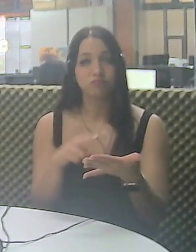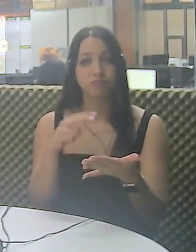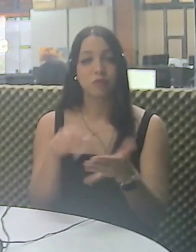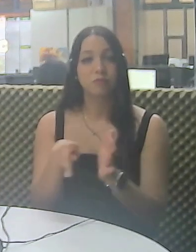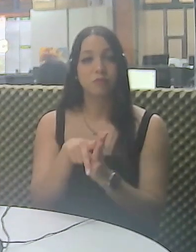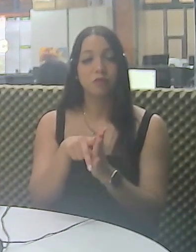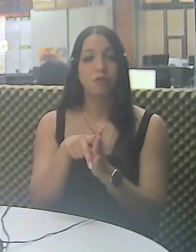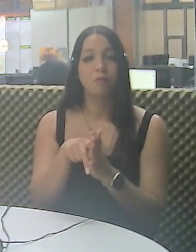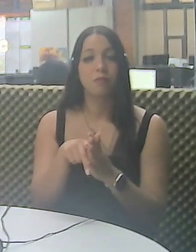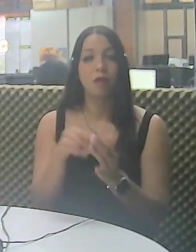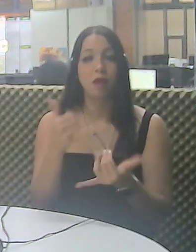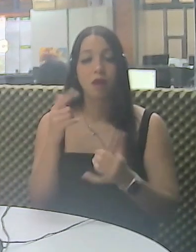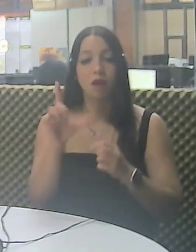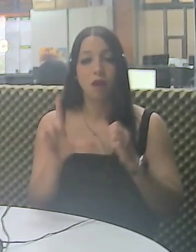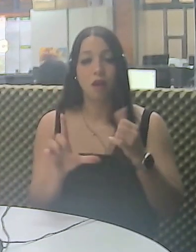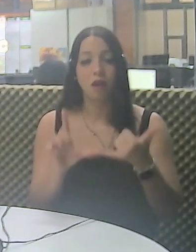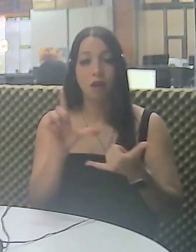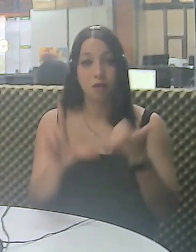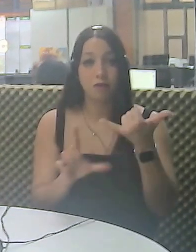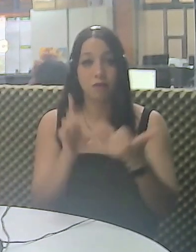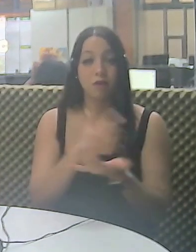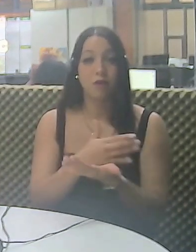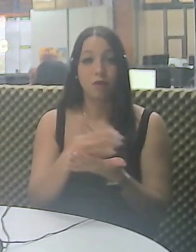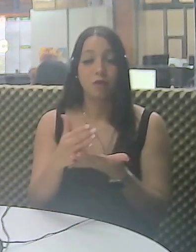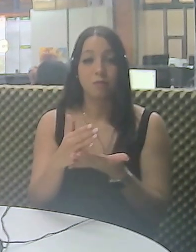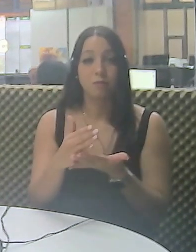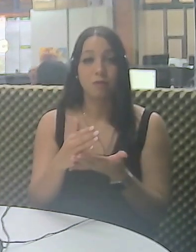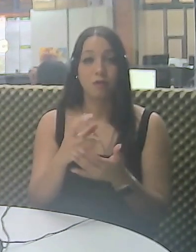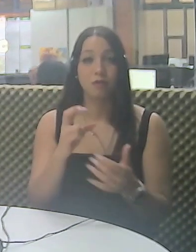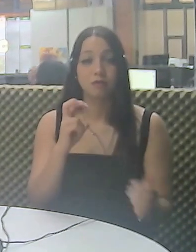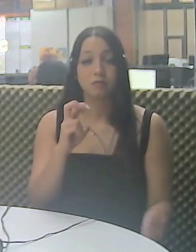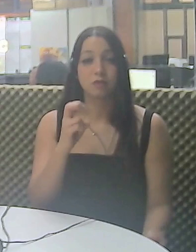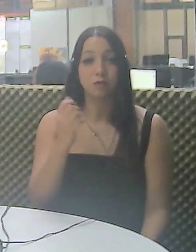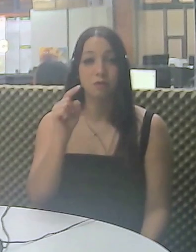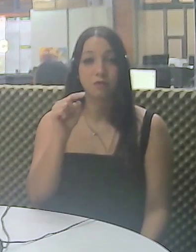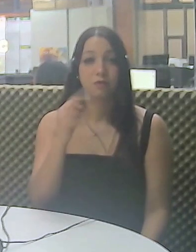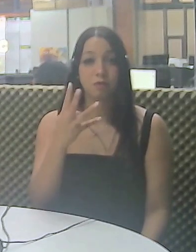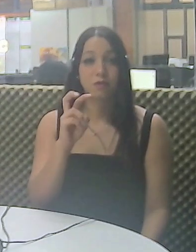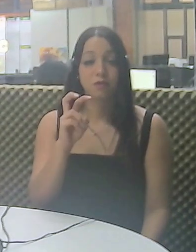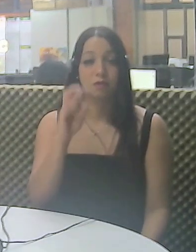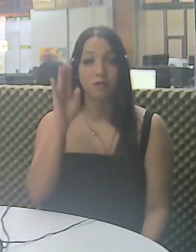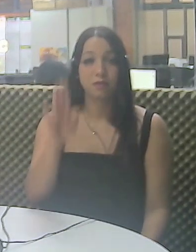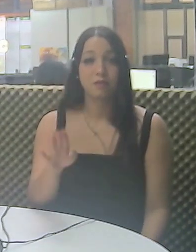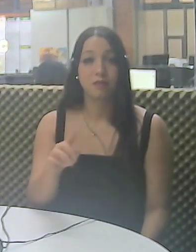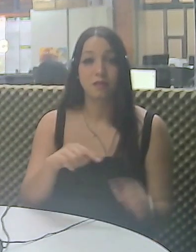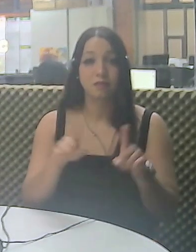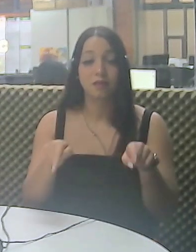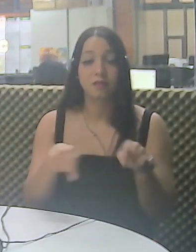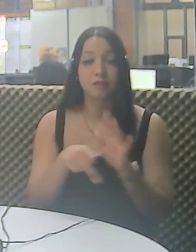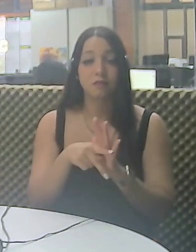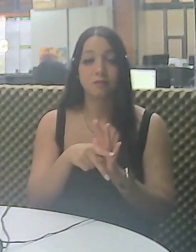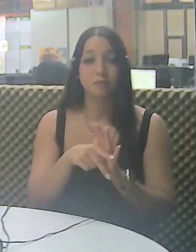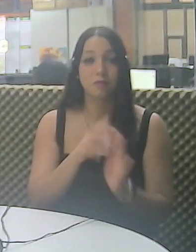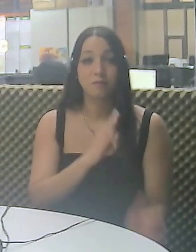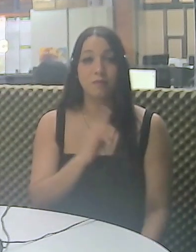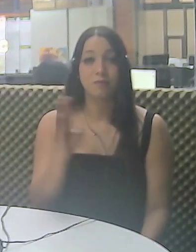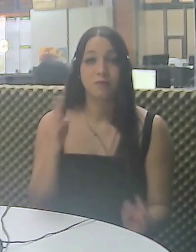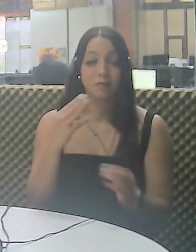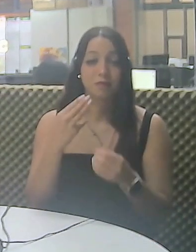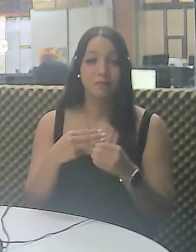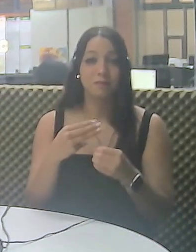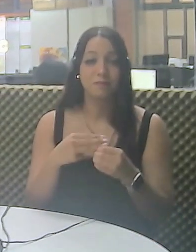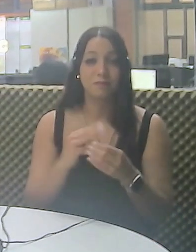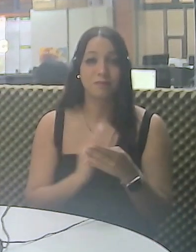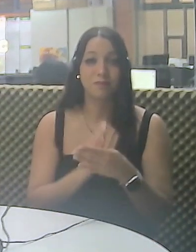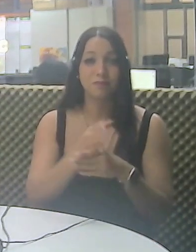Ludismo. A roda de conversa começa às 5h45 da tarde, na sala multiuso da Biblioteca Pública Municipal.